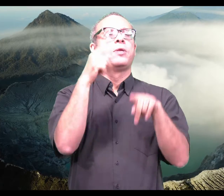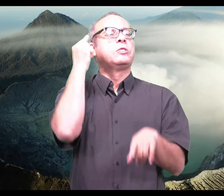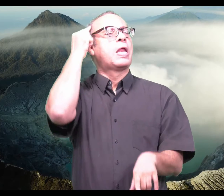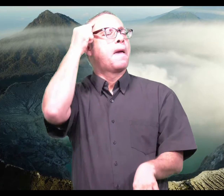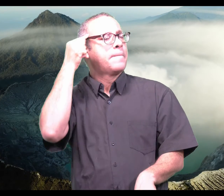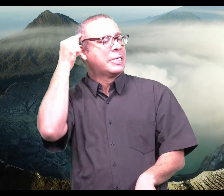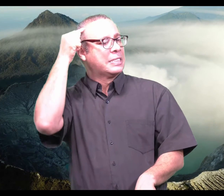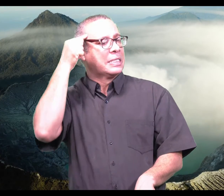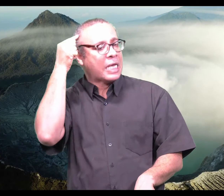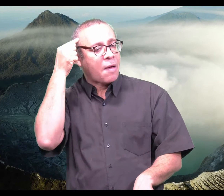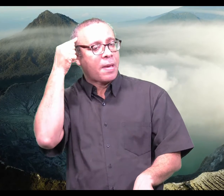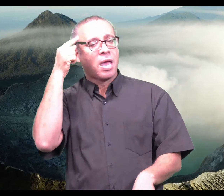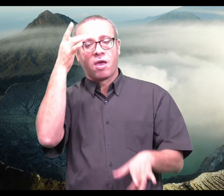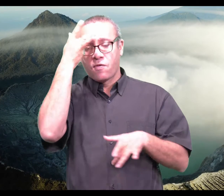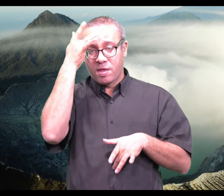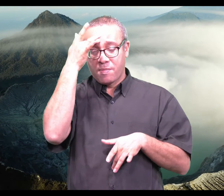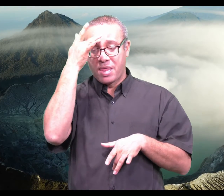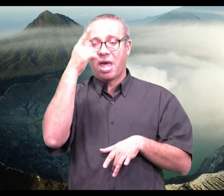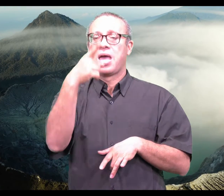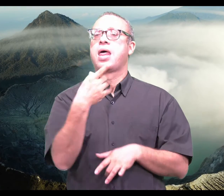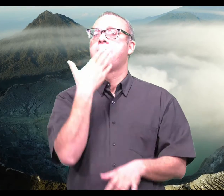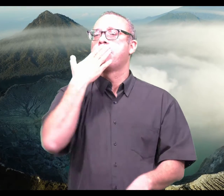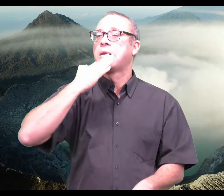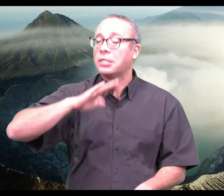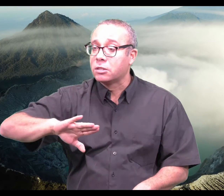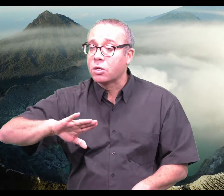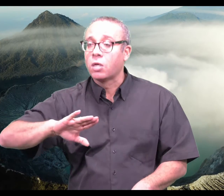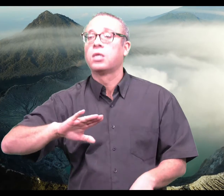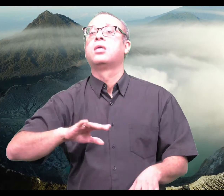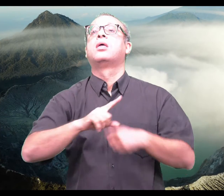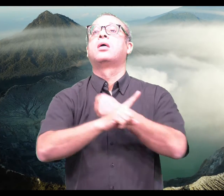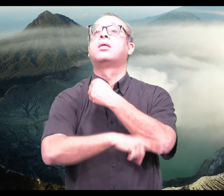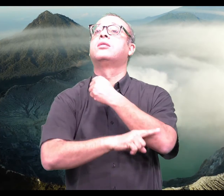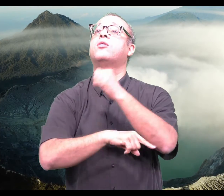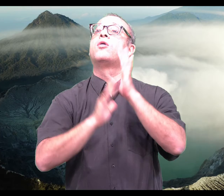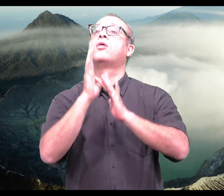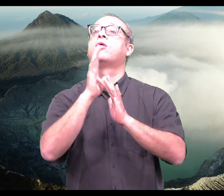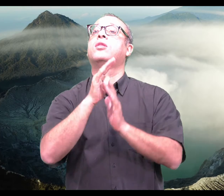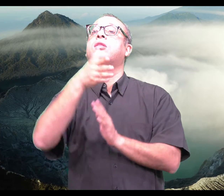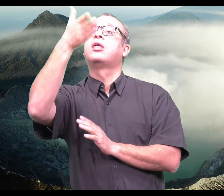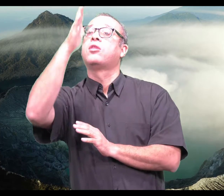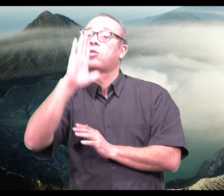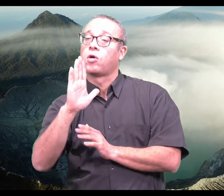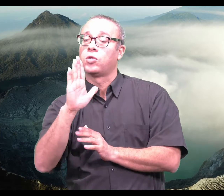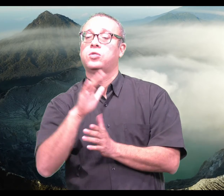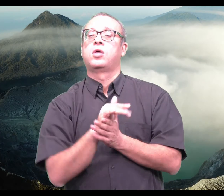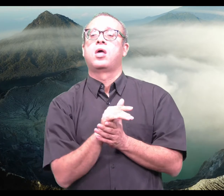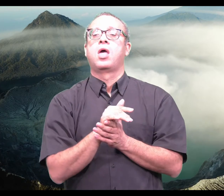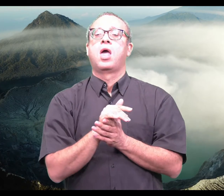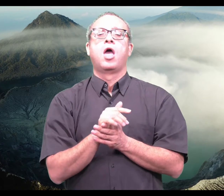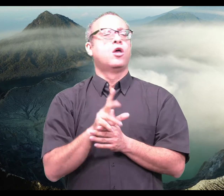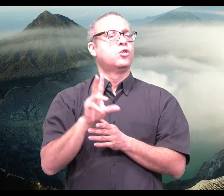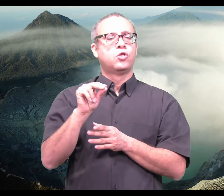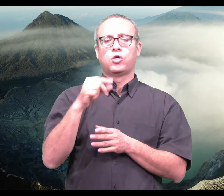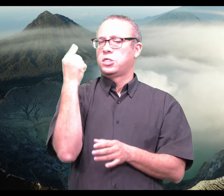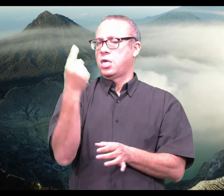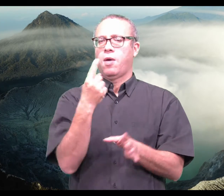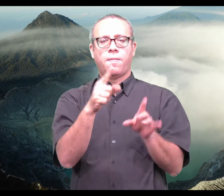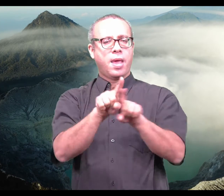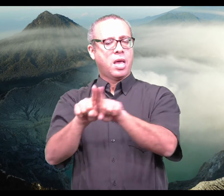maldición y el castigo de Dios. Y aunque no siempre la lepra era un castigo divino, esa era la percepción que muchos tenían de esta